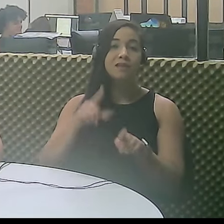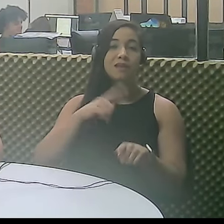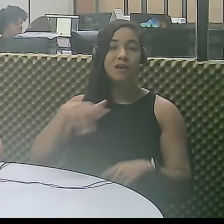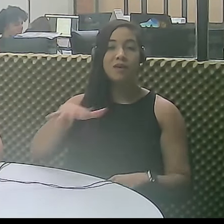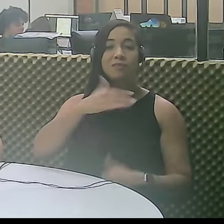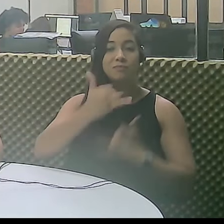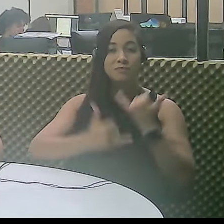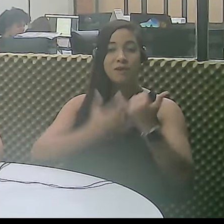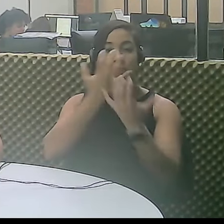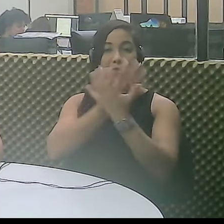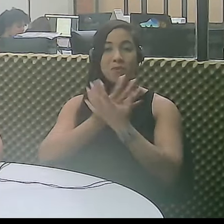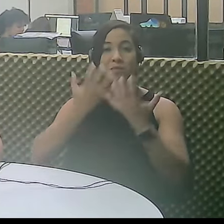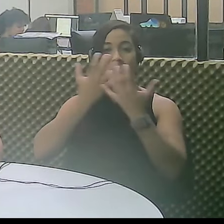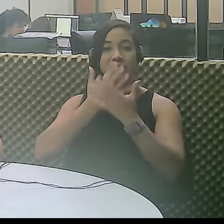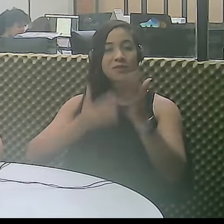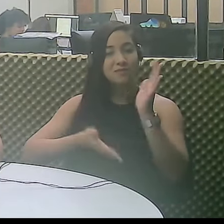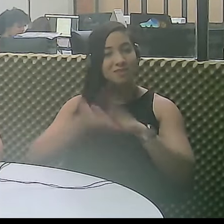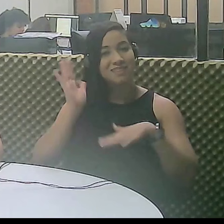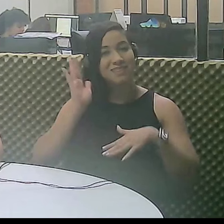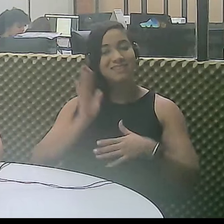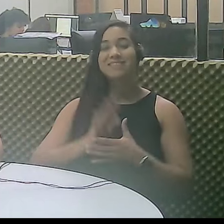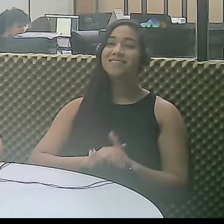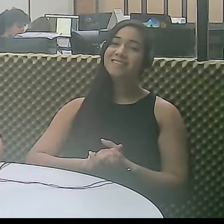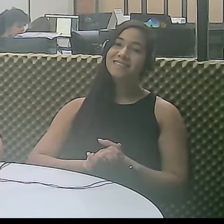espaço de lazer com música. Participe!